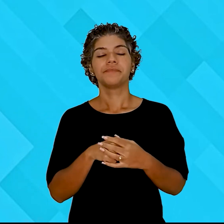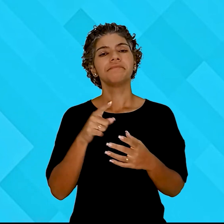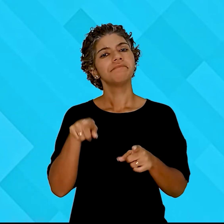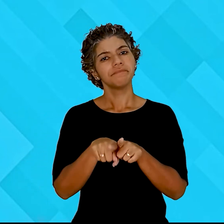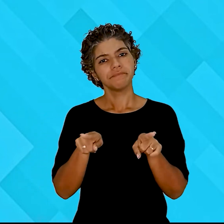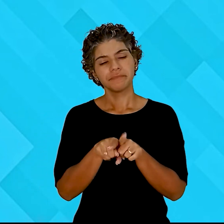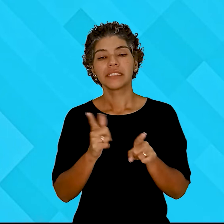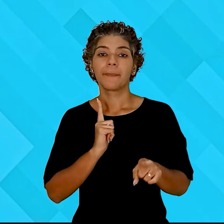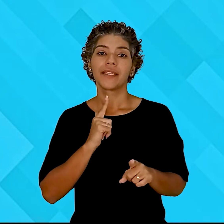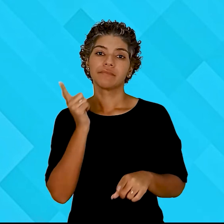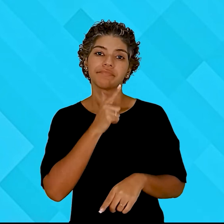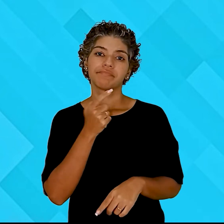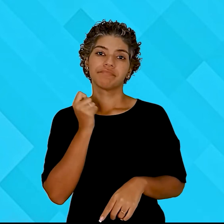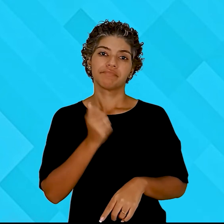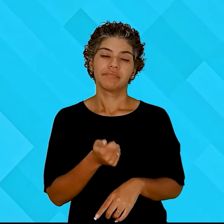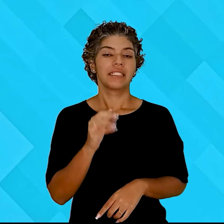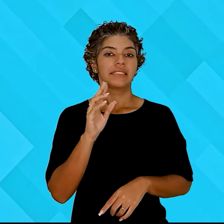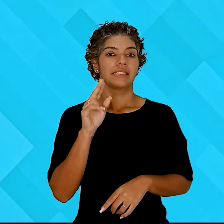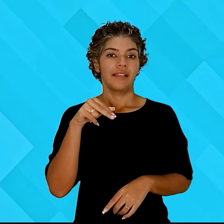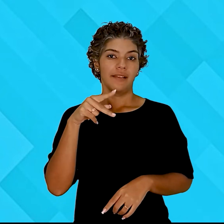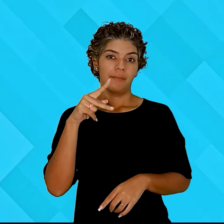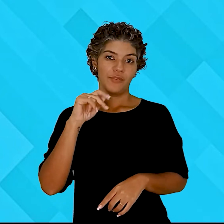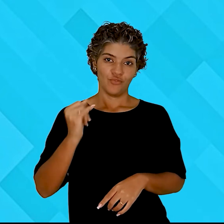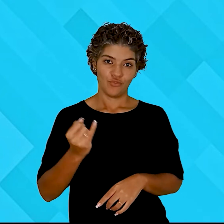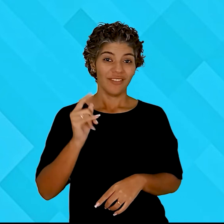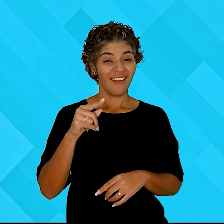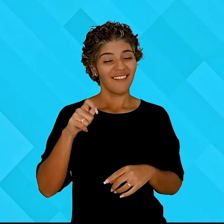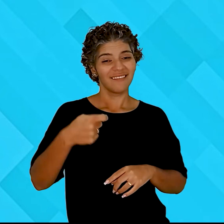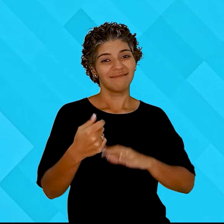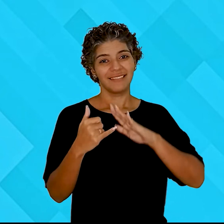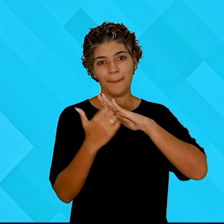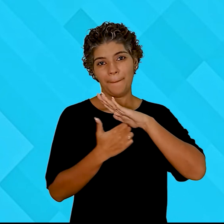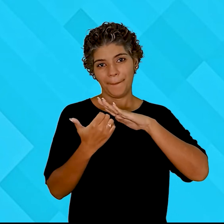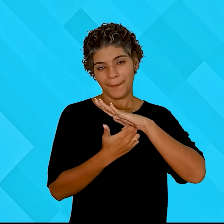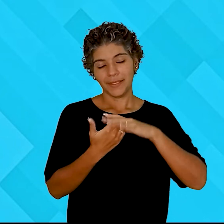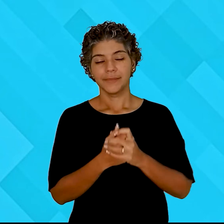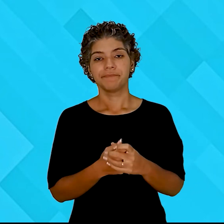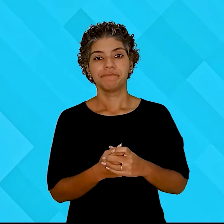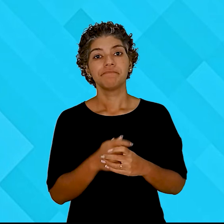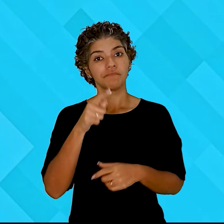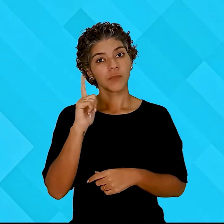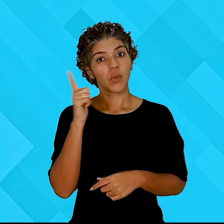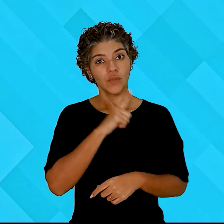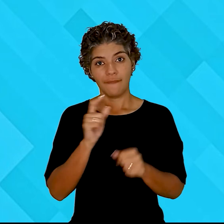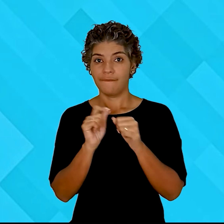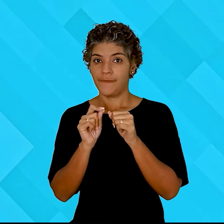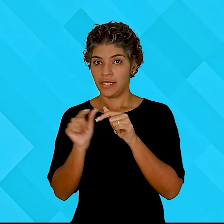no CNPJ, então você passa a funcionar como uma empresa. Você pode emitir nota fiscal, lembrando que